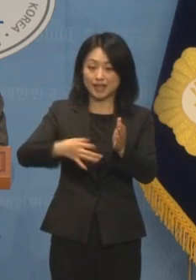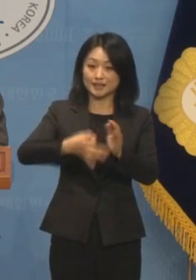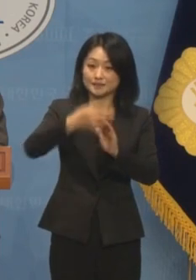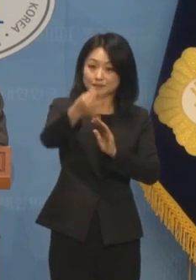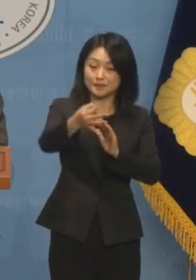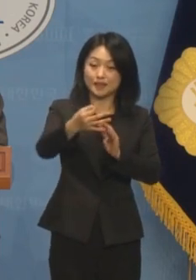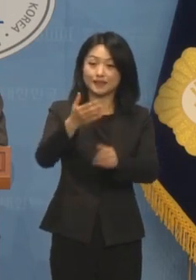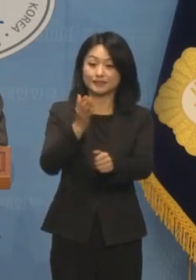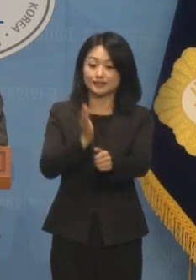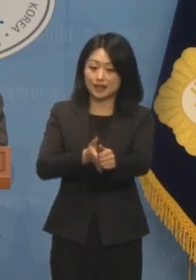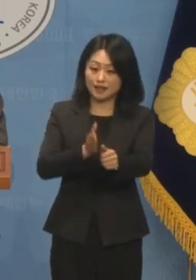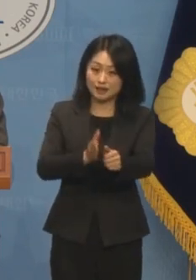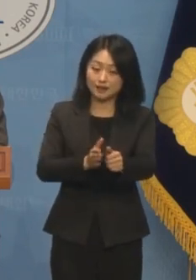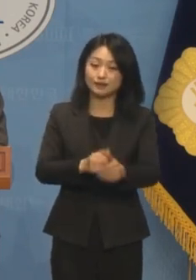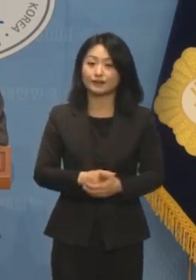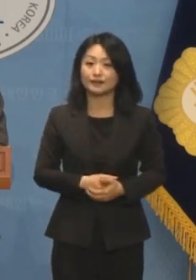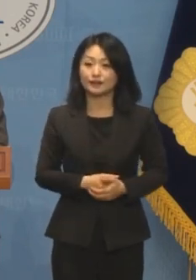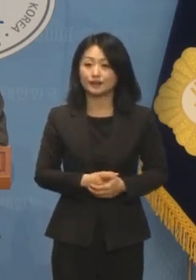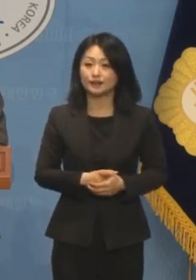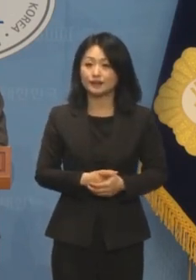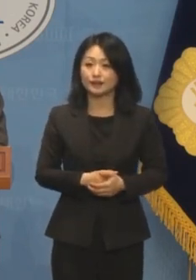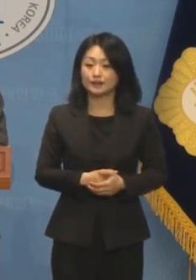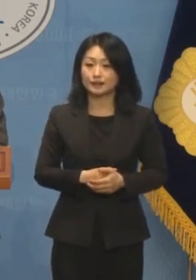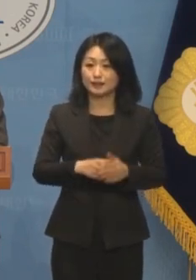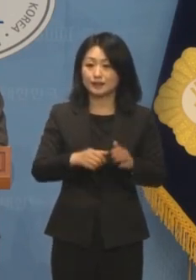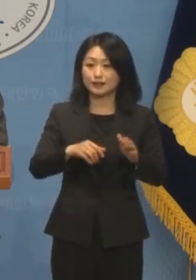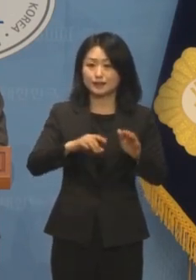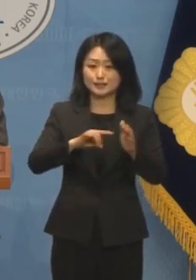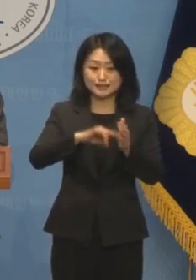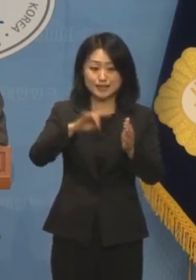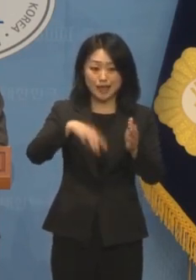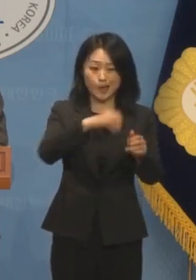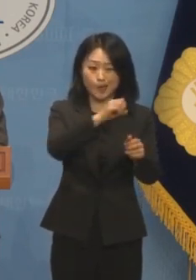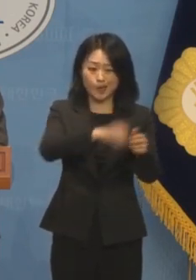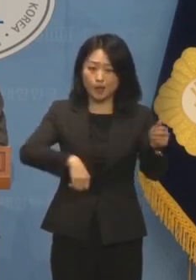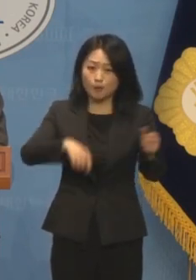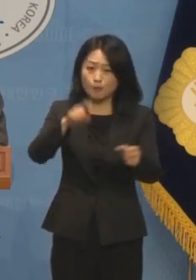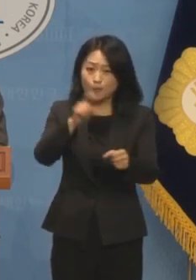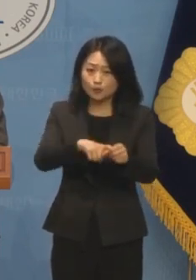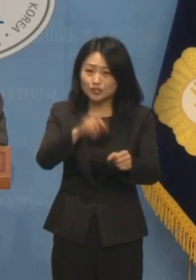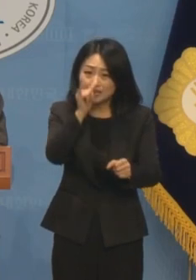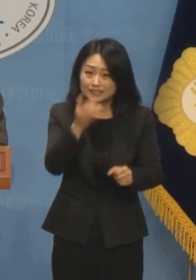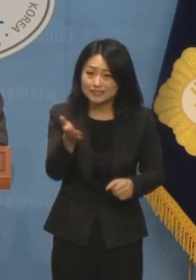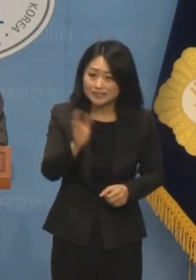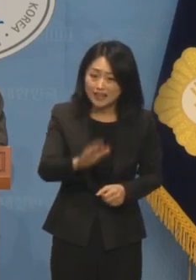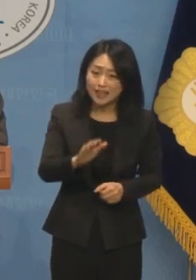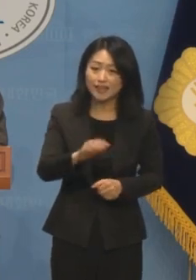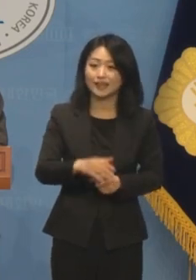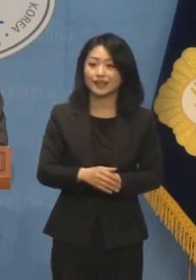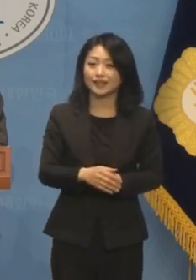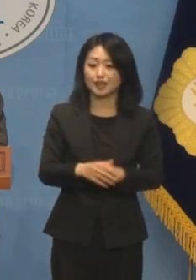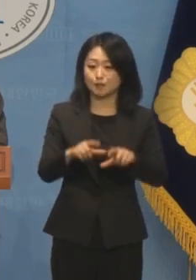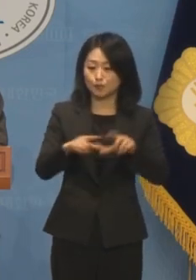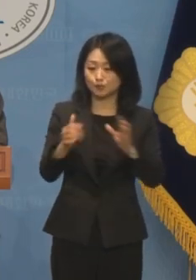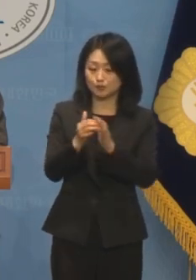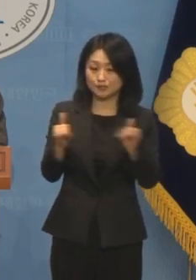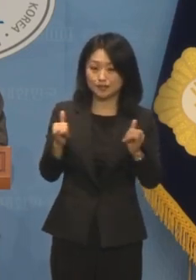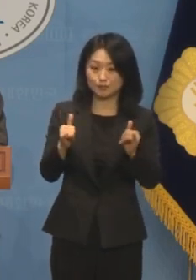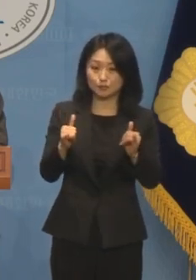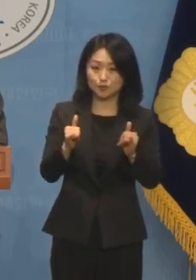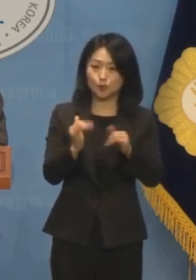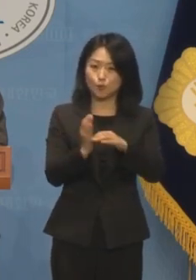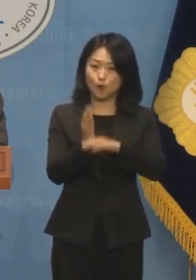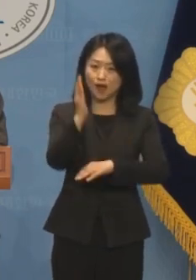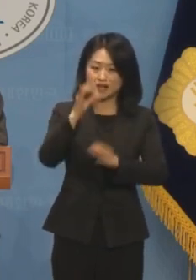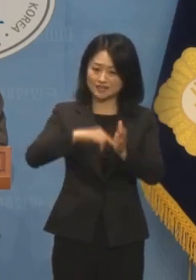안내했다고 합니다. 소위 업자에게 세금을 거두기 위함이라지만 이 과정에서 일반 이용자들에게까지